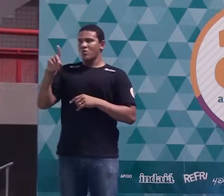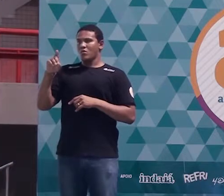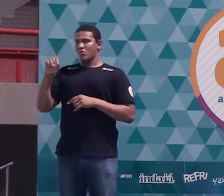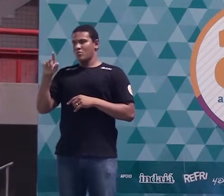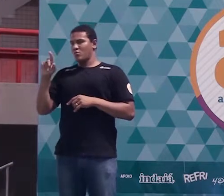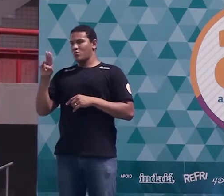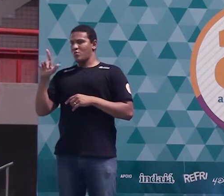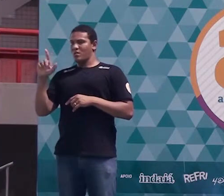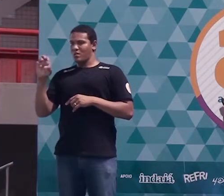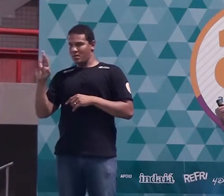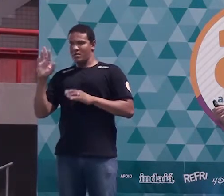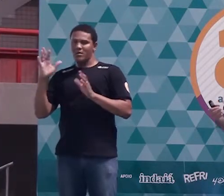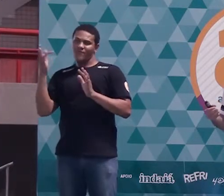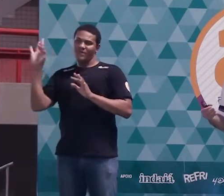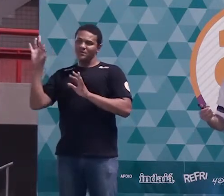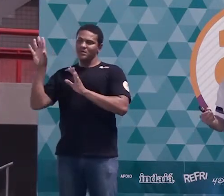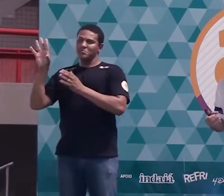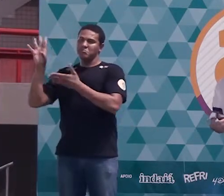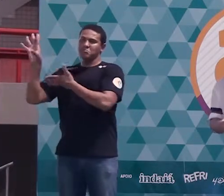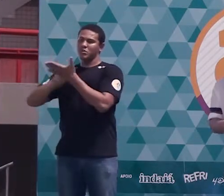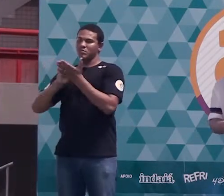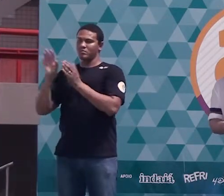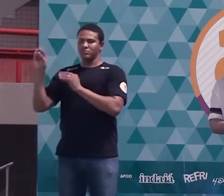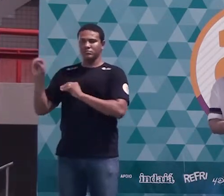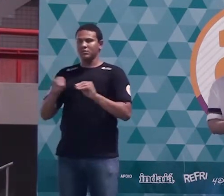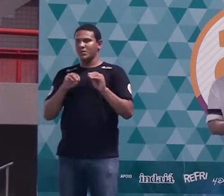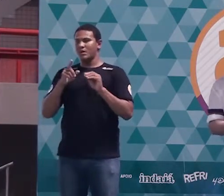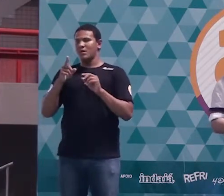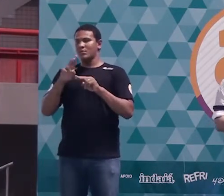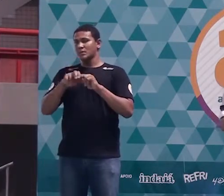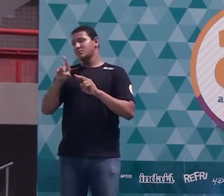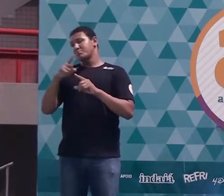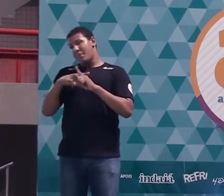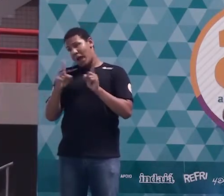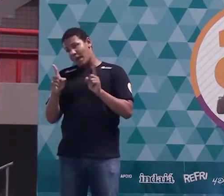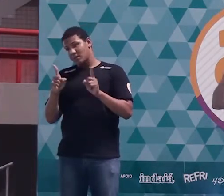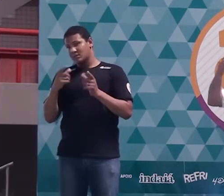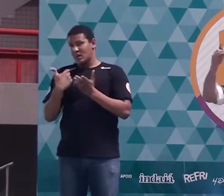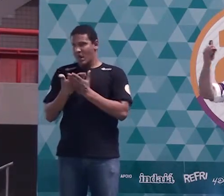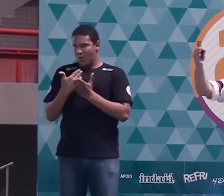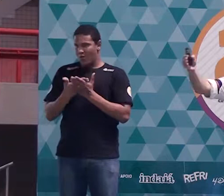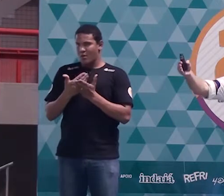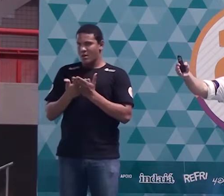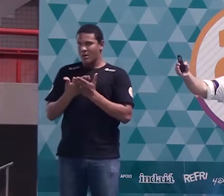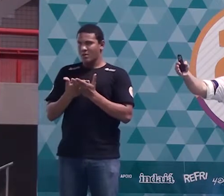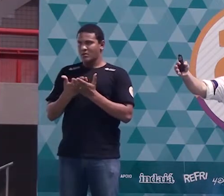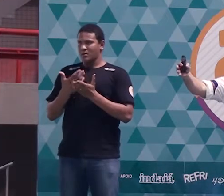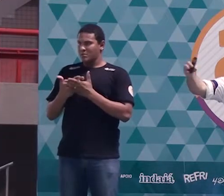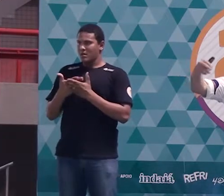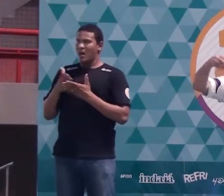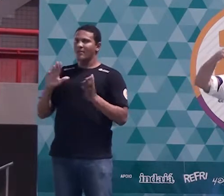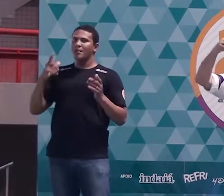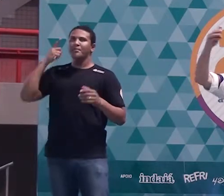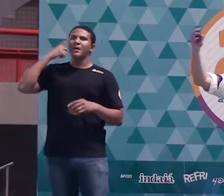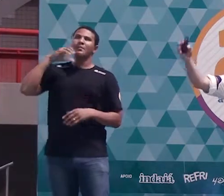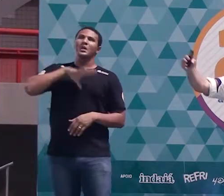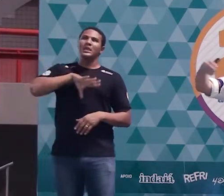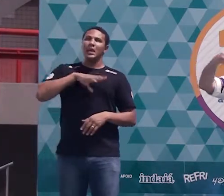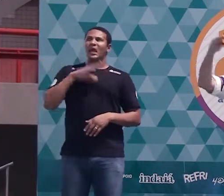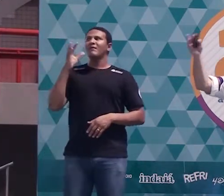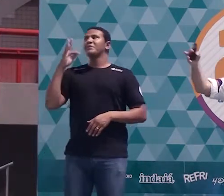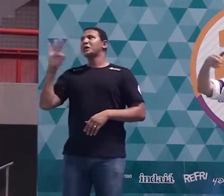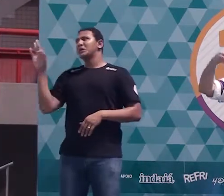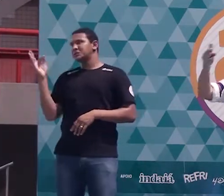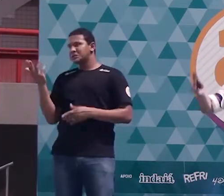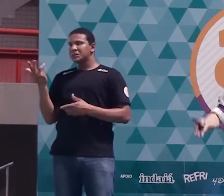em cores. Acontece que, como eu disse no começo da nossa aula, a gente às vezes mal sabe o português, ainda tem que saber